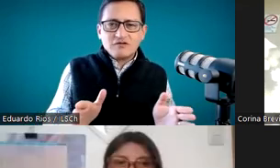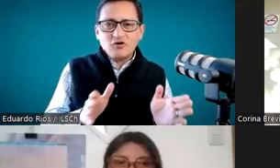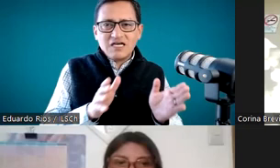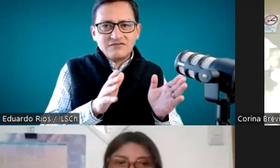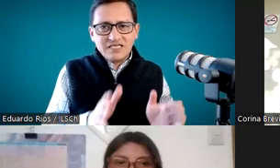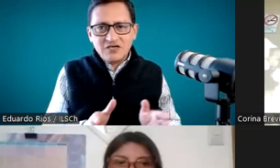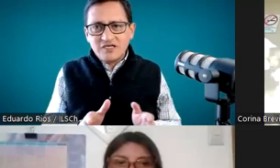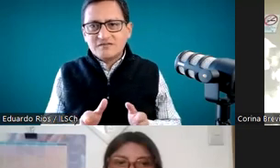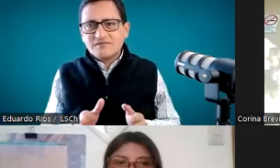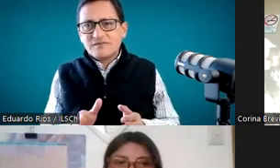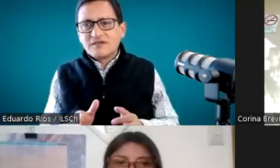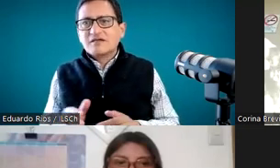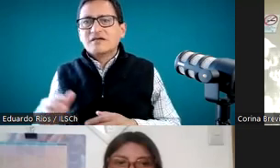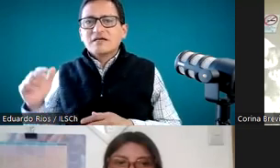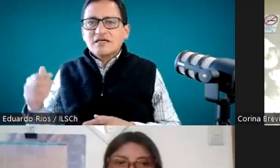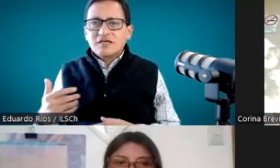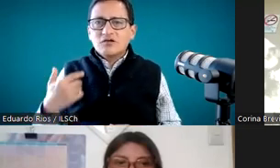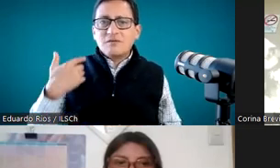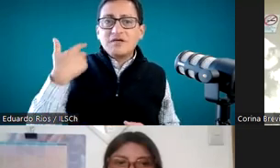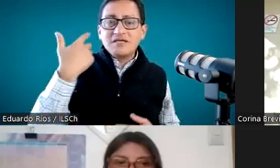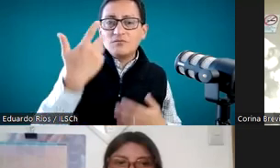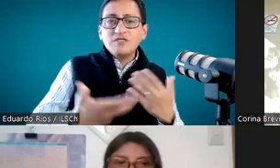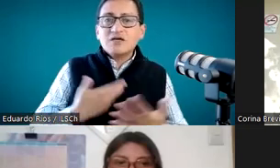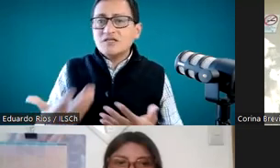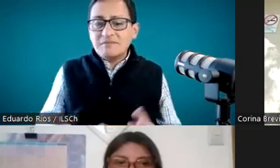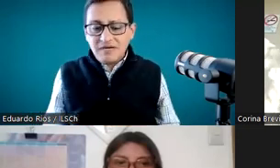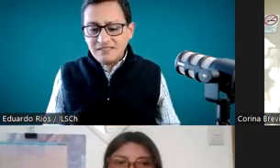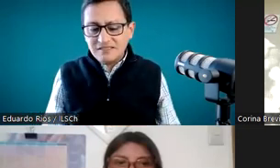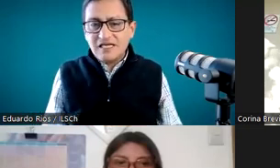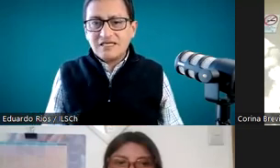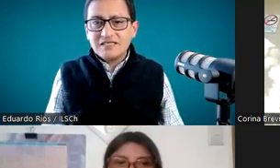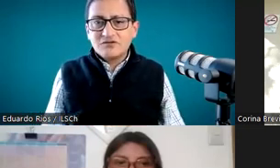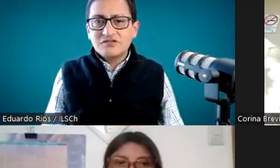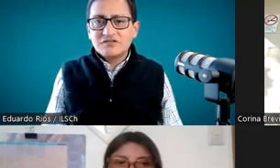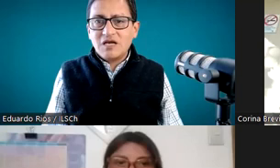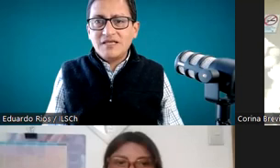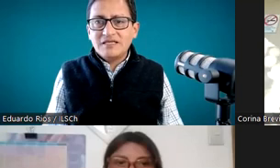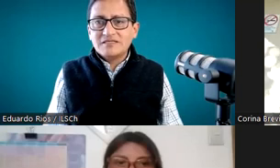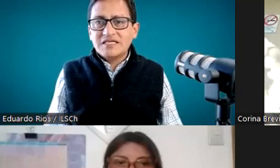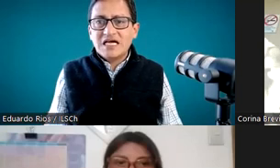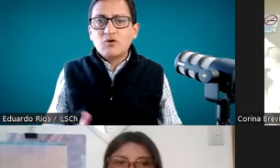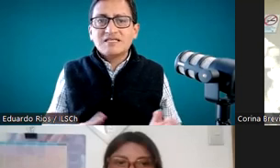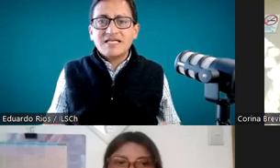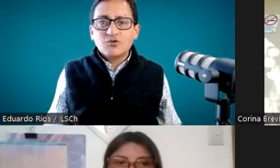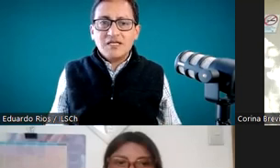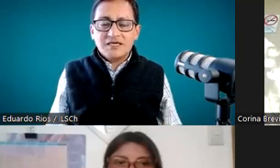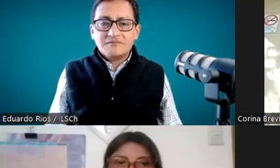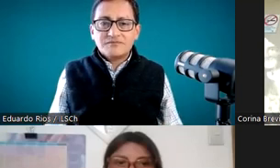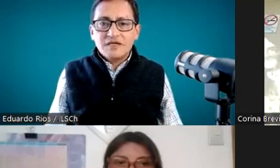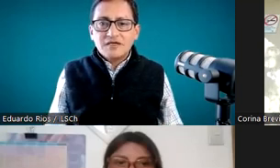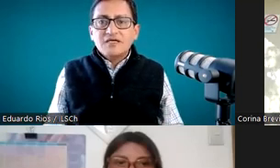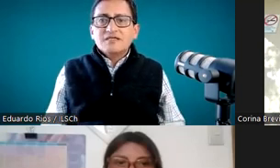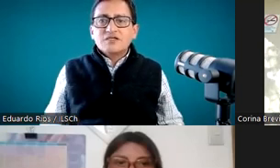gráficos, con los clasificadores, nos transmiten muchas cosas más de las que solamente sería una seña